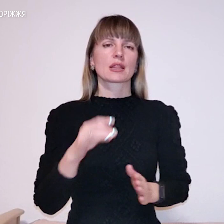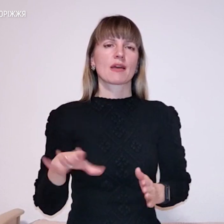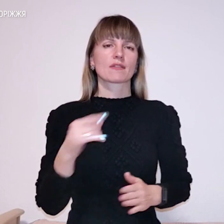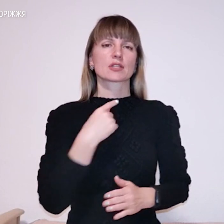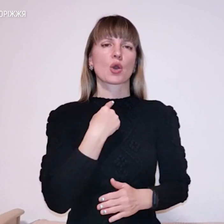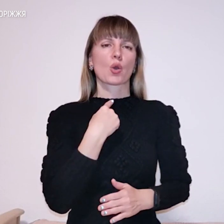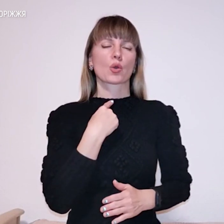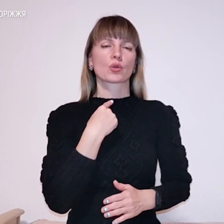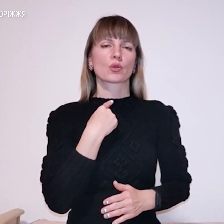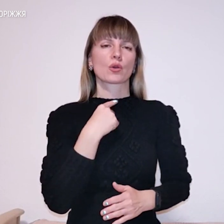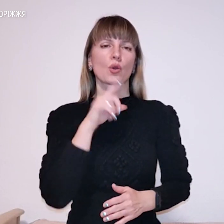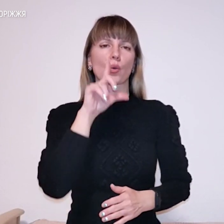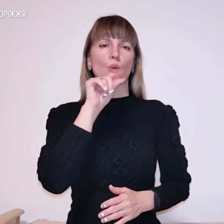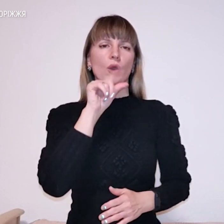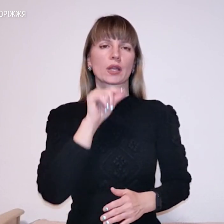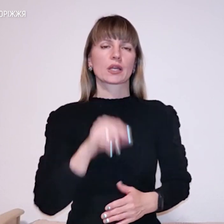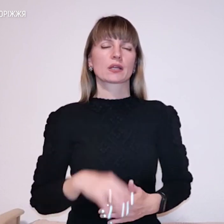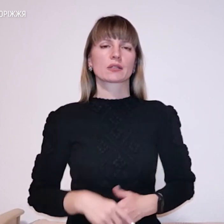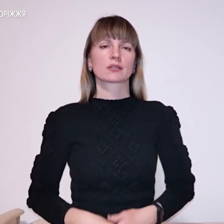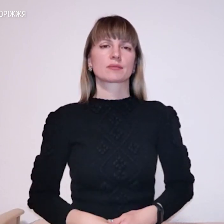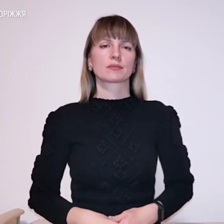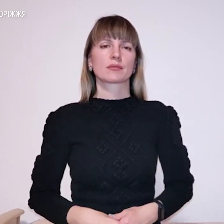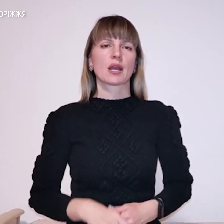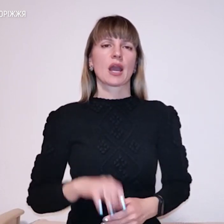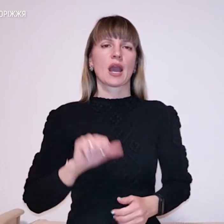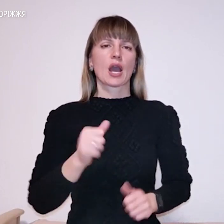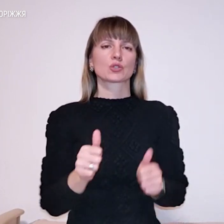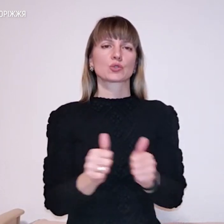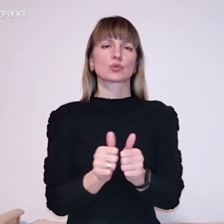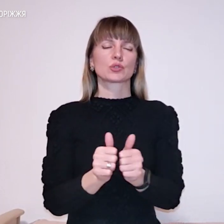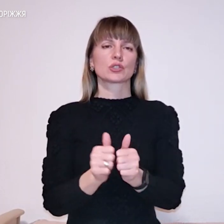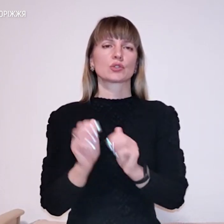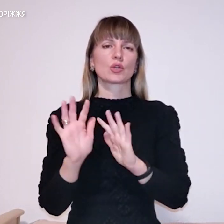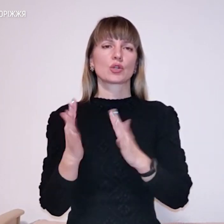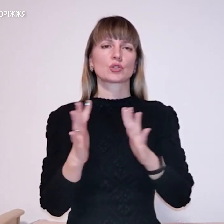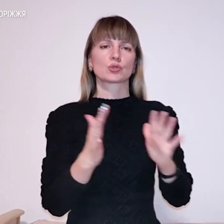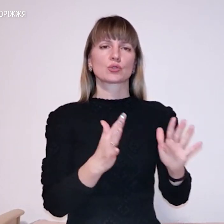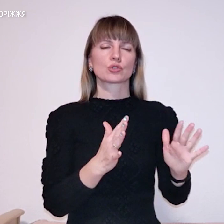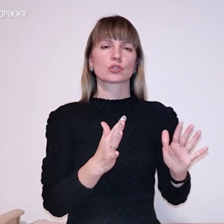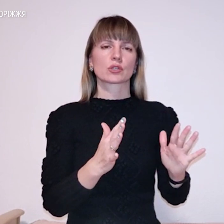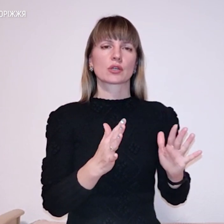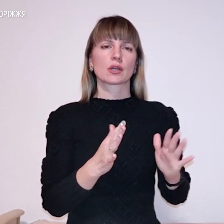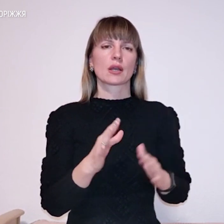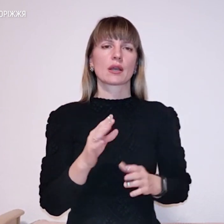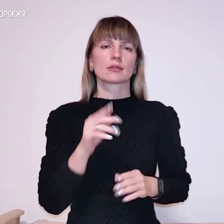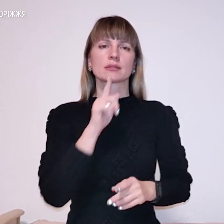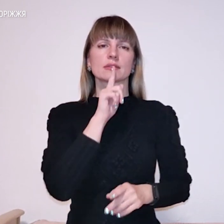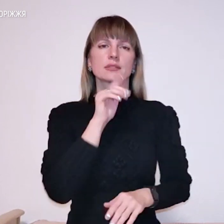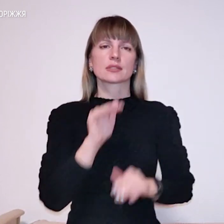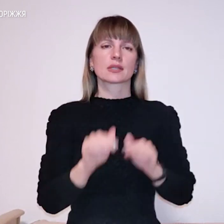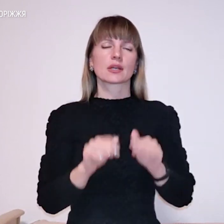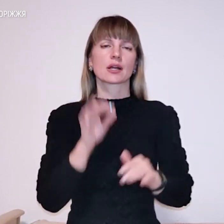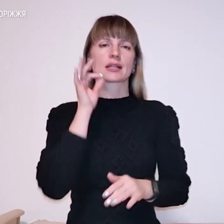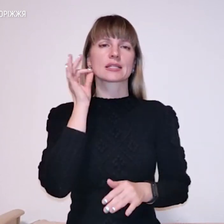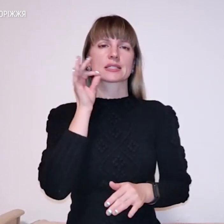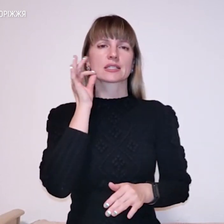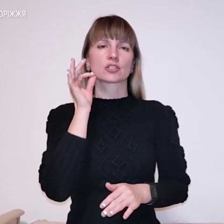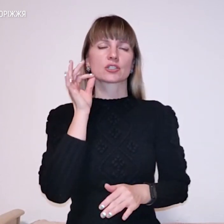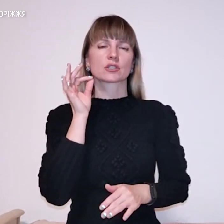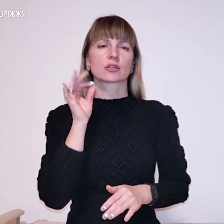горло кукарікати. А з сусіднього лісочка підкралася лисичка.